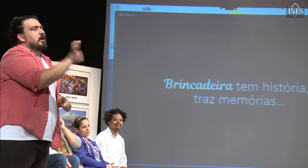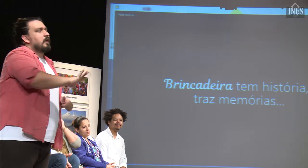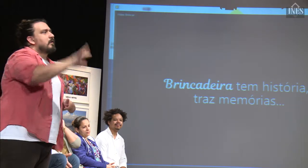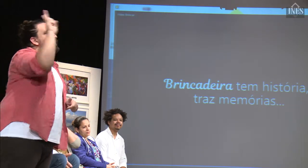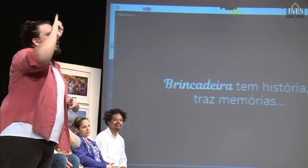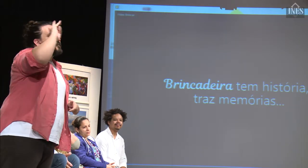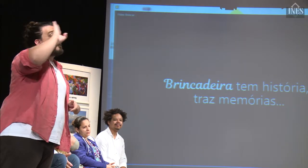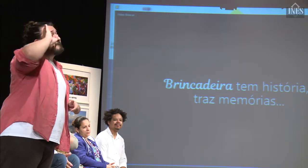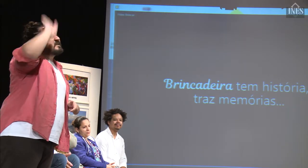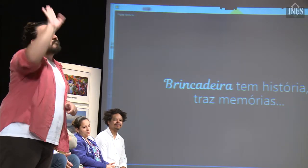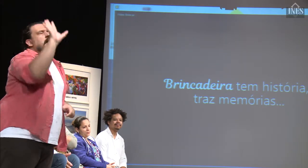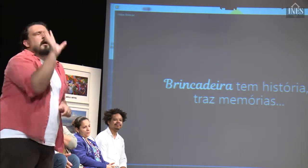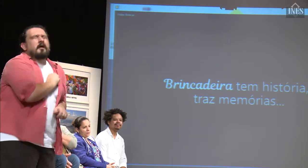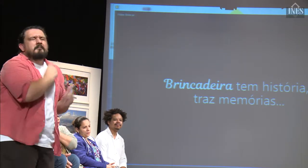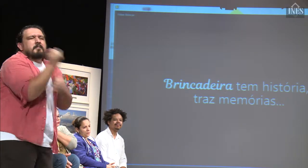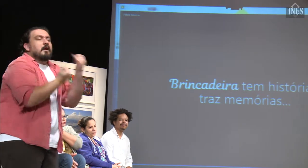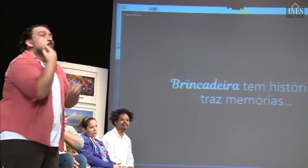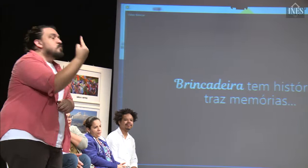nervoso para participar. Cada um fala uma, tá? Podem começar.